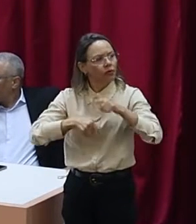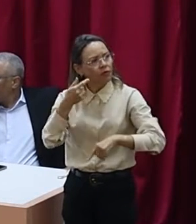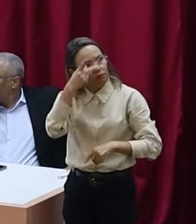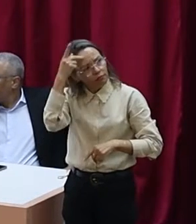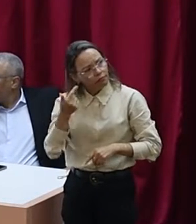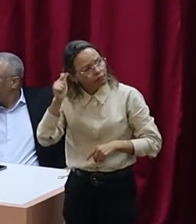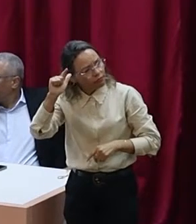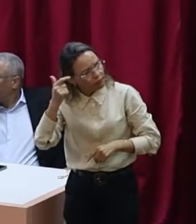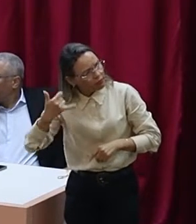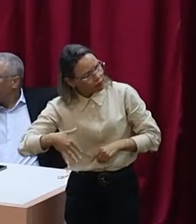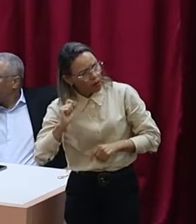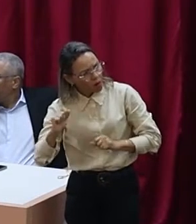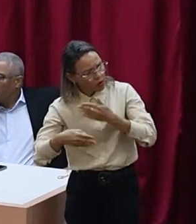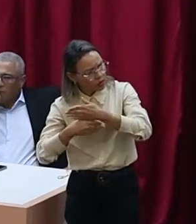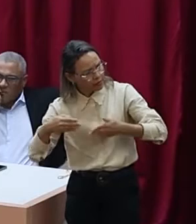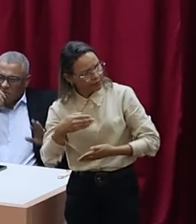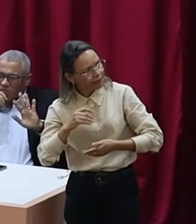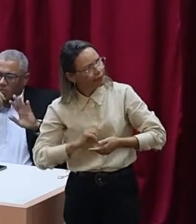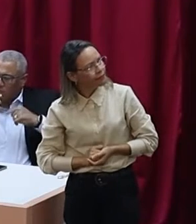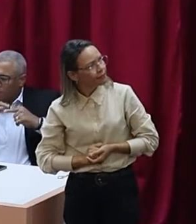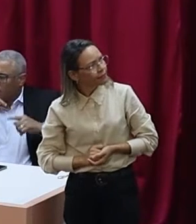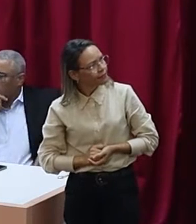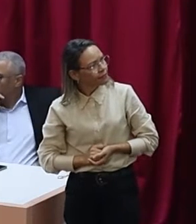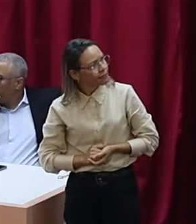estão... pode passar o próximo?